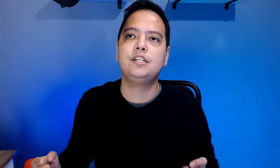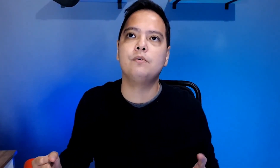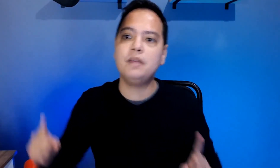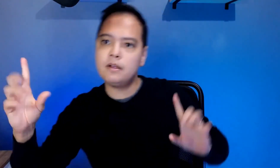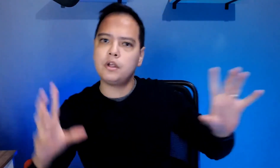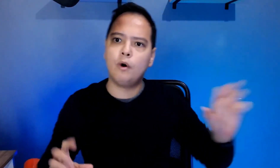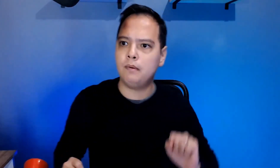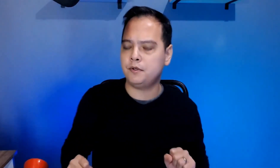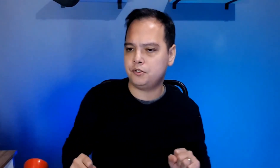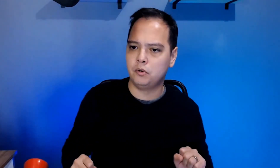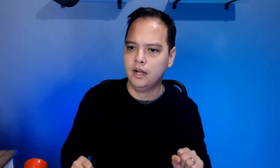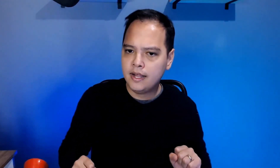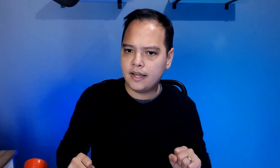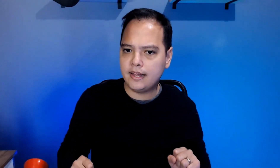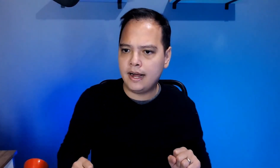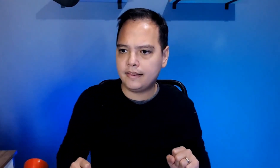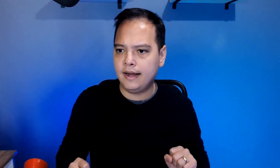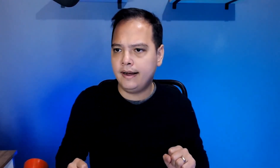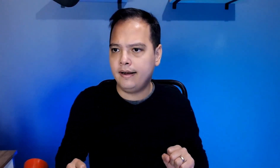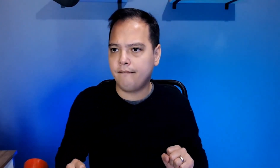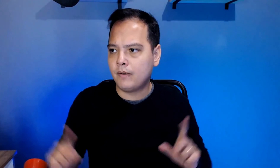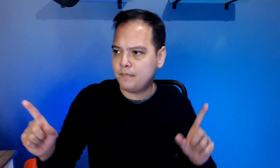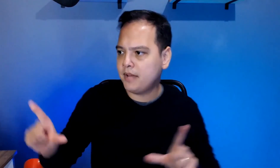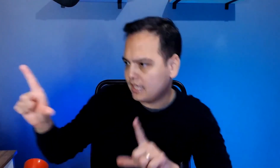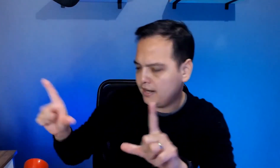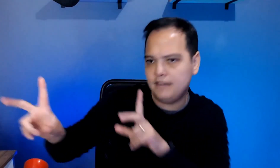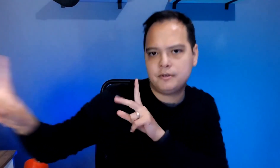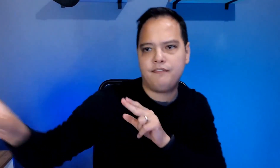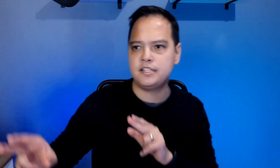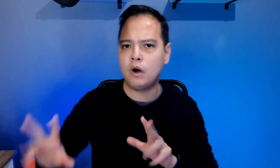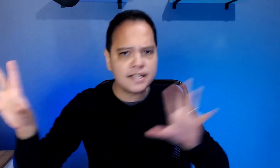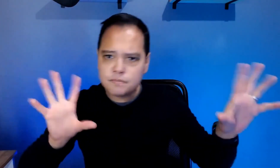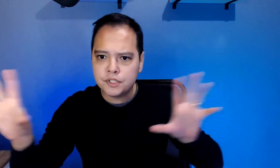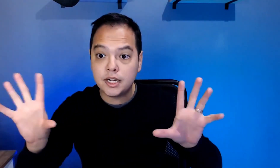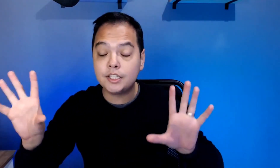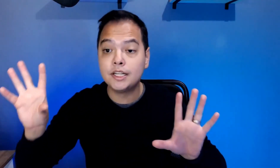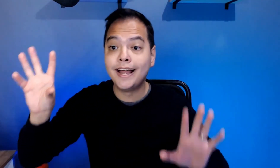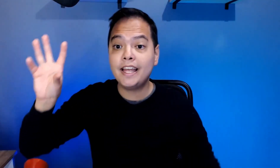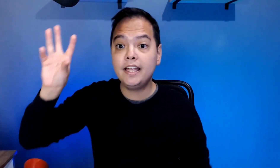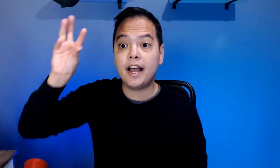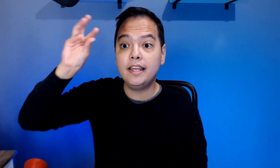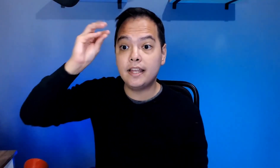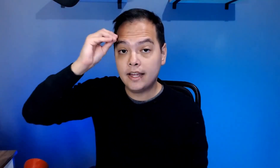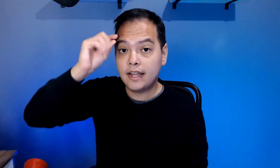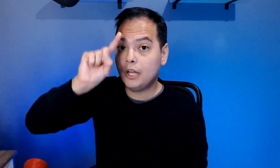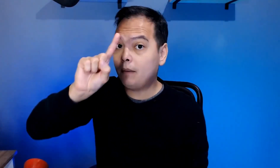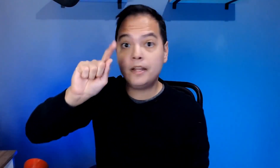mímico que copia uma pessoa. Ele dá um exemplo para mim que ele está vendo na televisão, ele faz igual, e assim por diante. E aí, eu não aprendi só o sinal